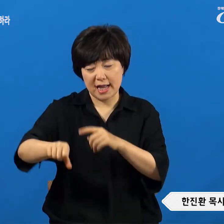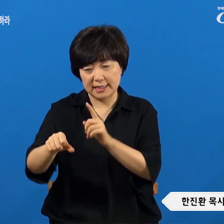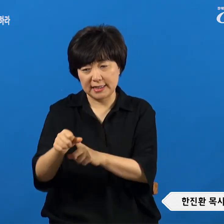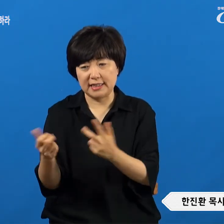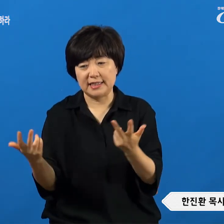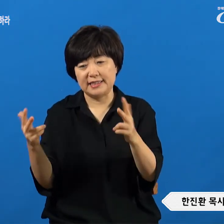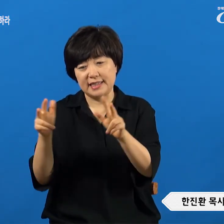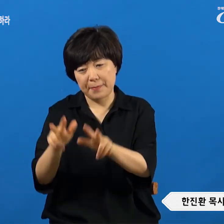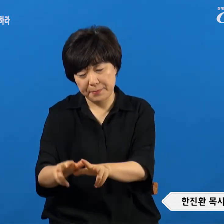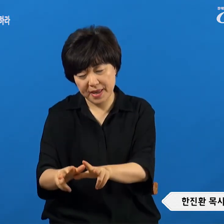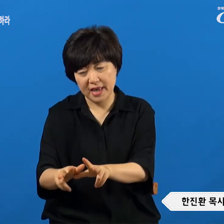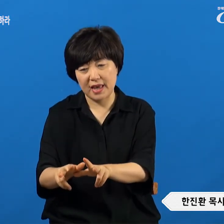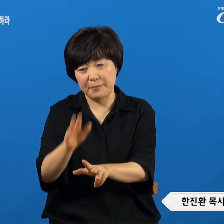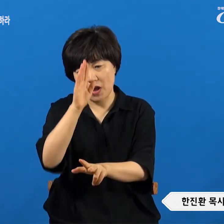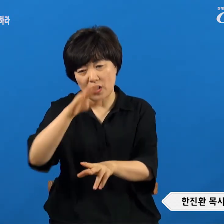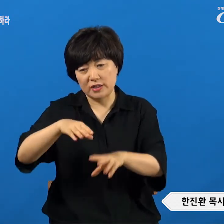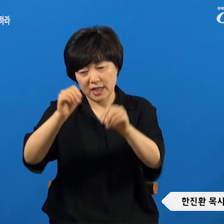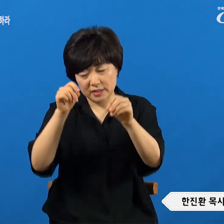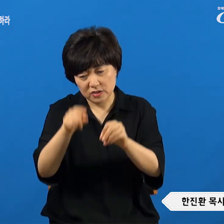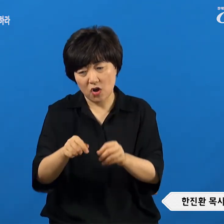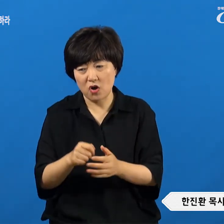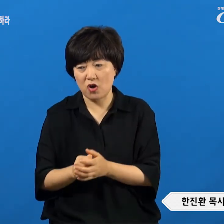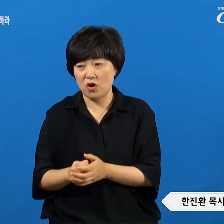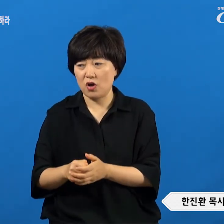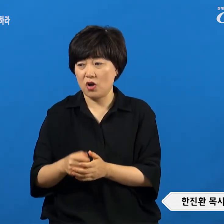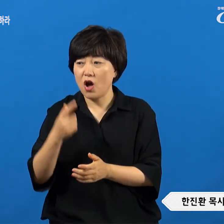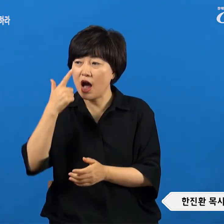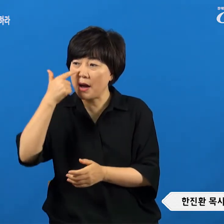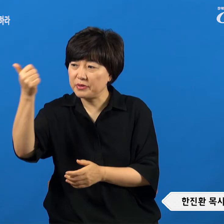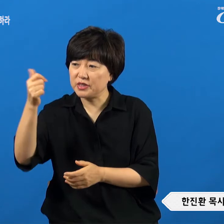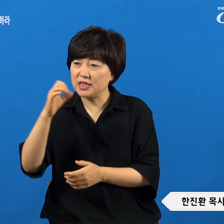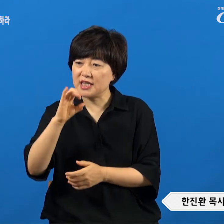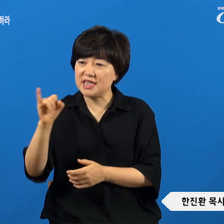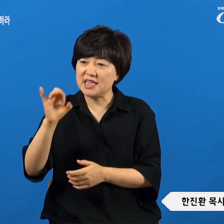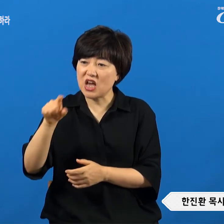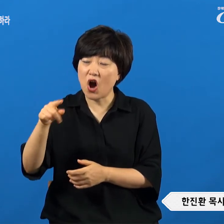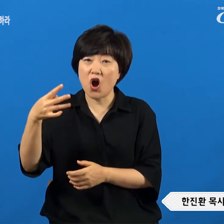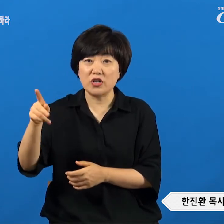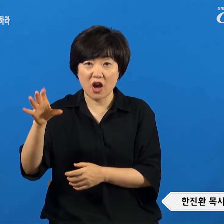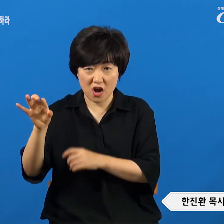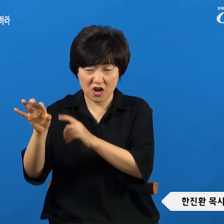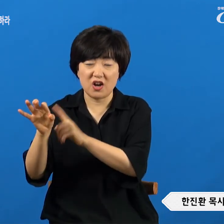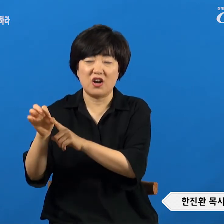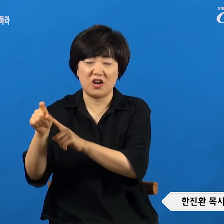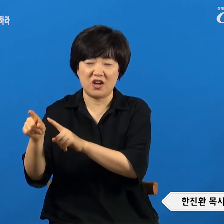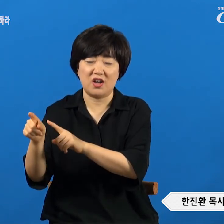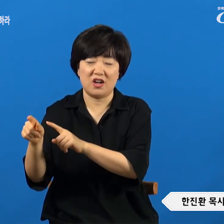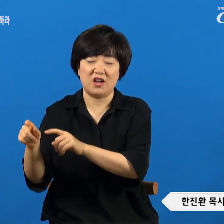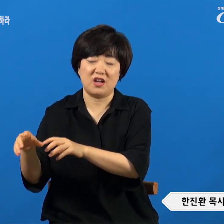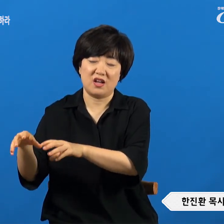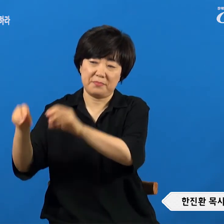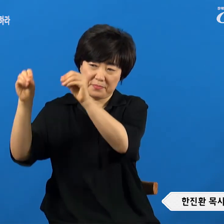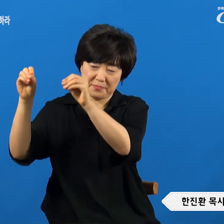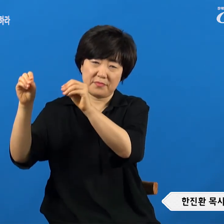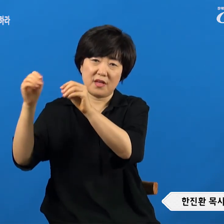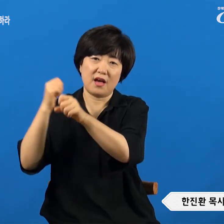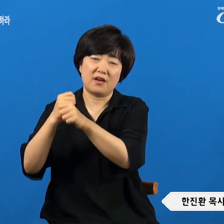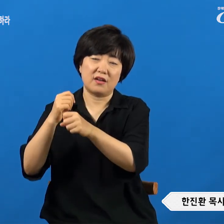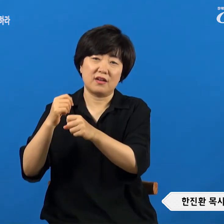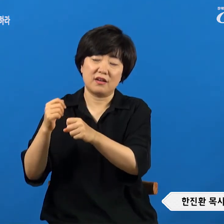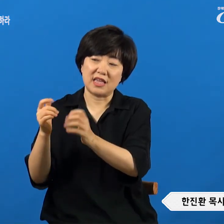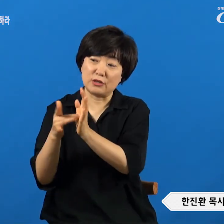장관이 구원받은 간증, 그런 간증들을 그럭저럭 했습니다. 둘째 날 되니까 진짜 할 말이 없습니다.